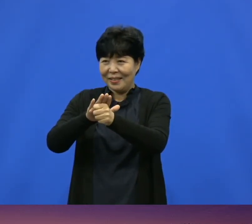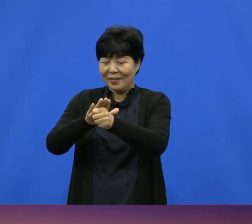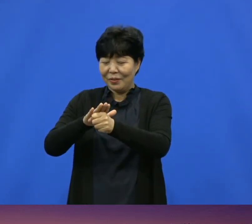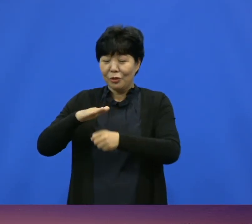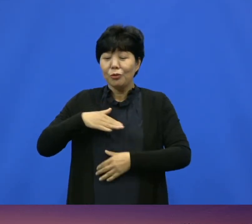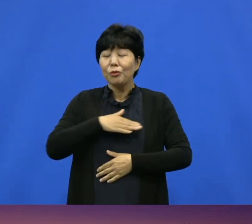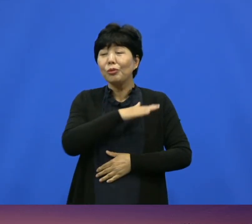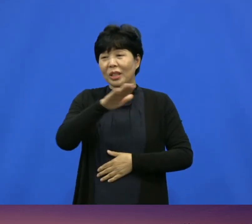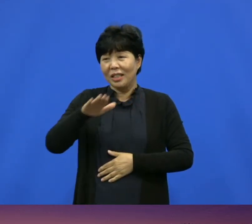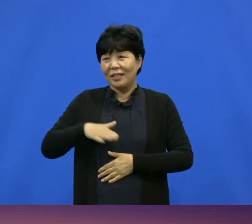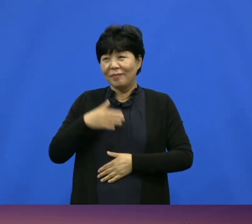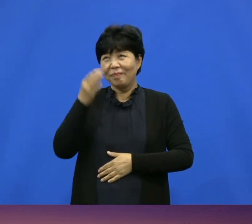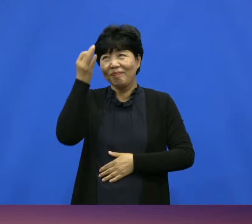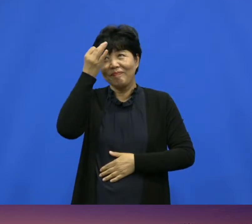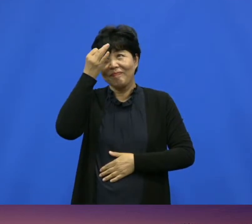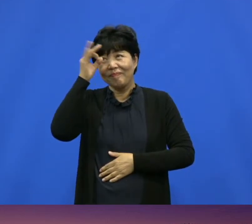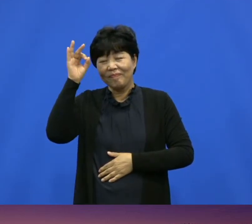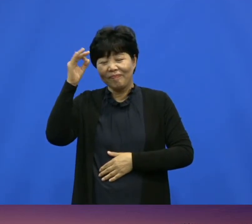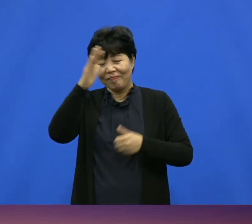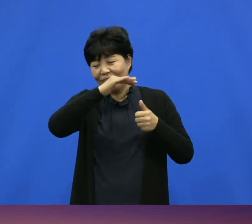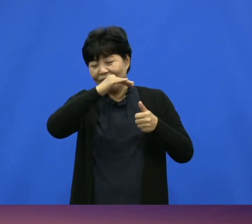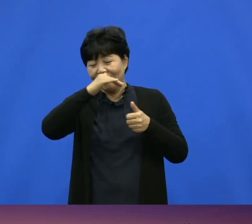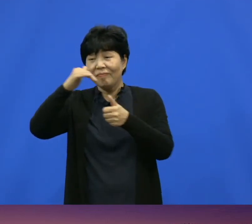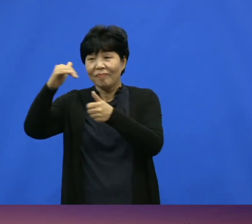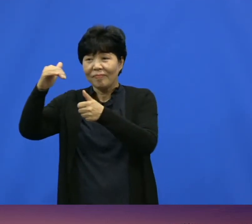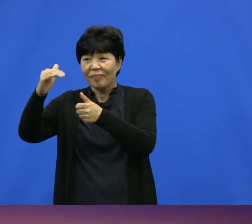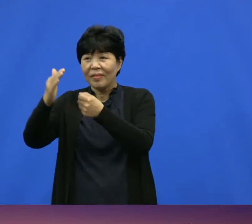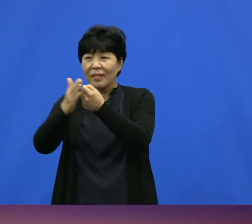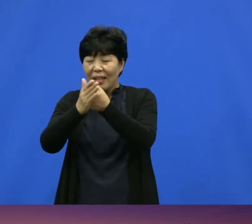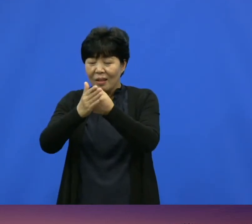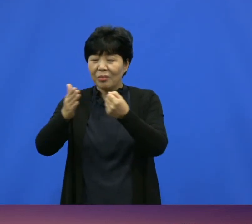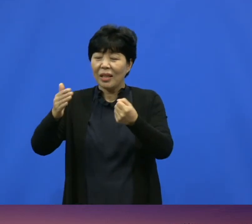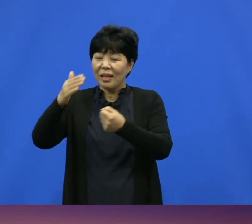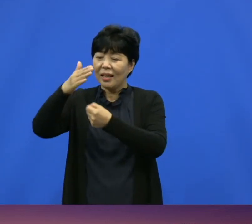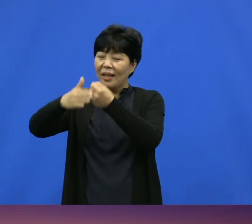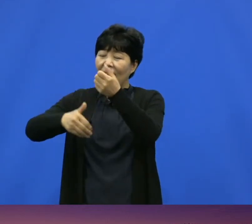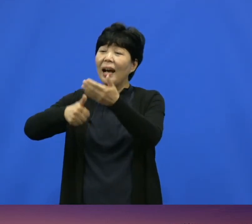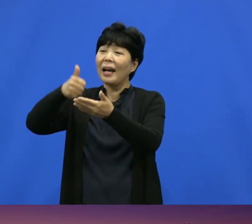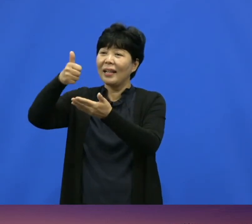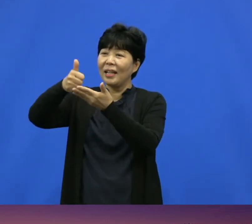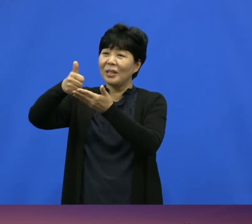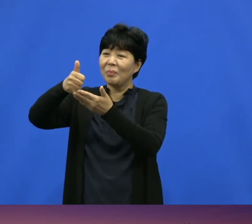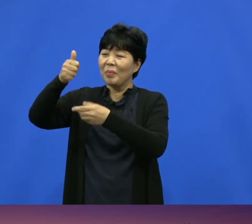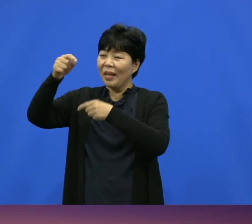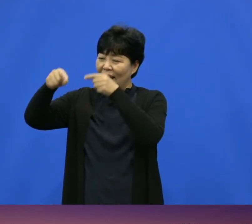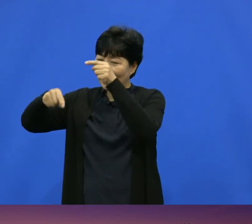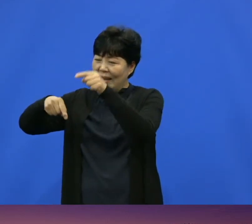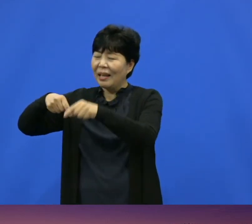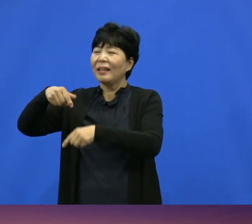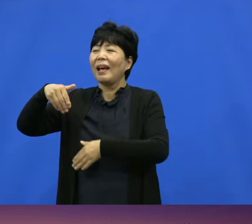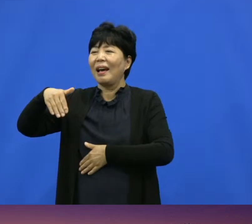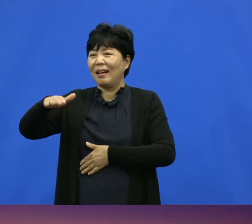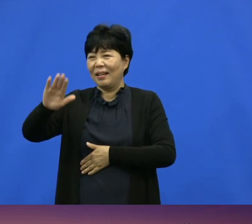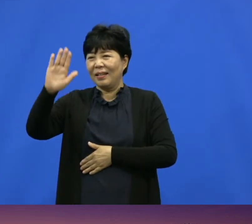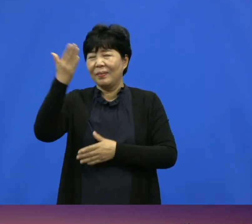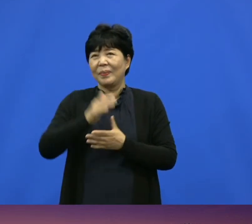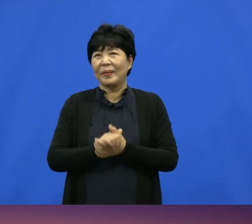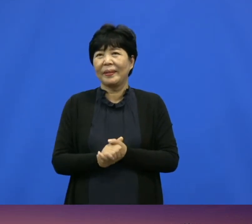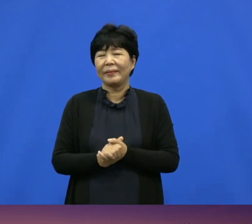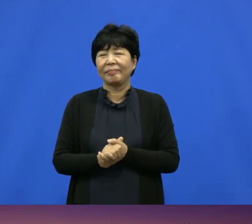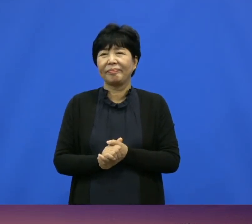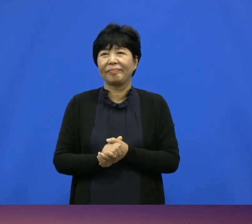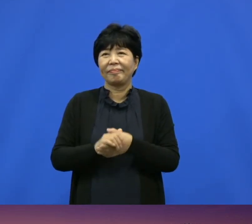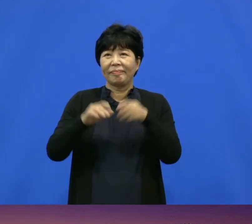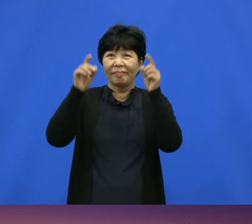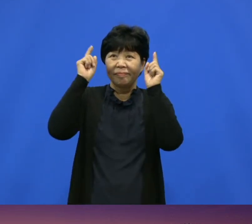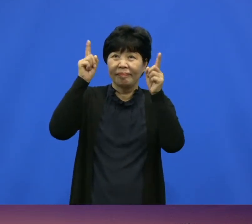받아주시기 때문에 우리가 하나님 앞에 설 수 있다는 거예요. 여러분 탕자의 비유수도 그렇잖아요. 탕자가 돌아오는 게 중요한 게